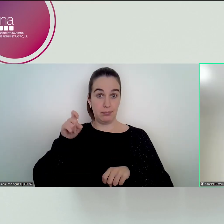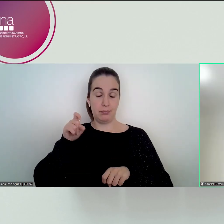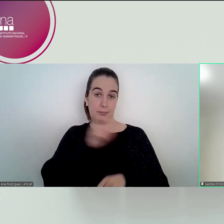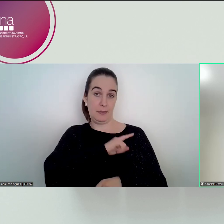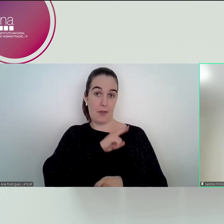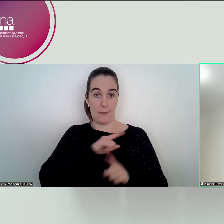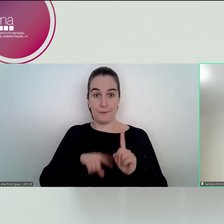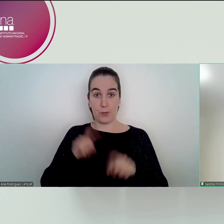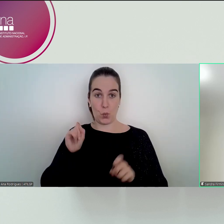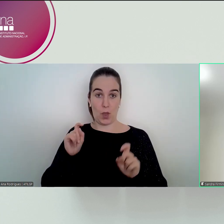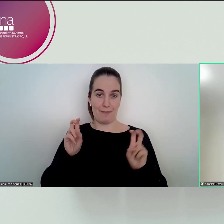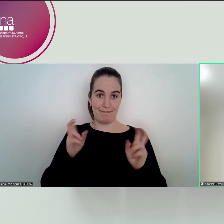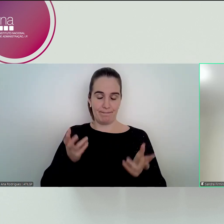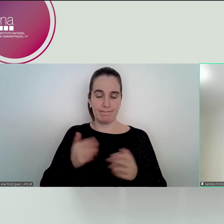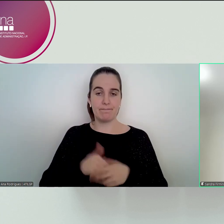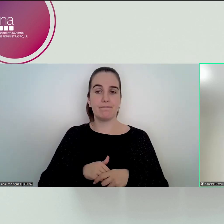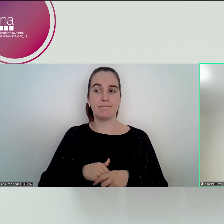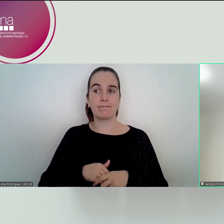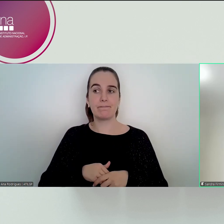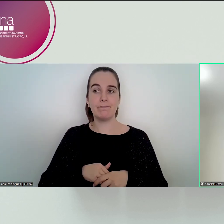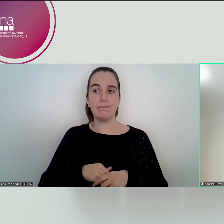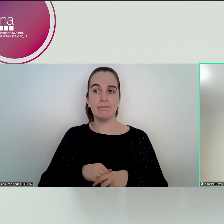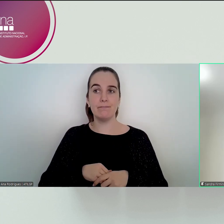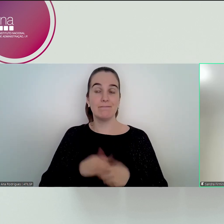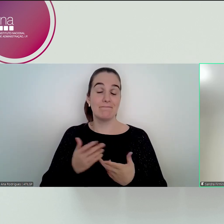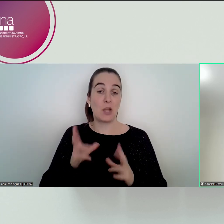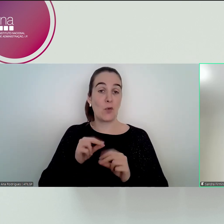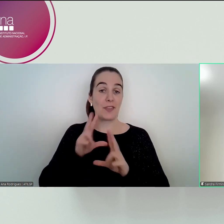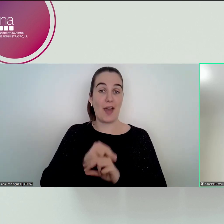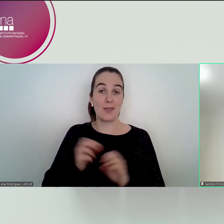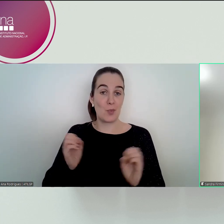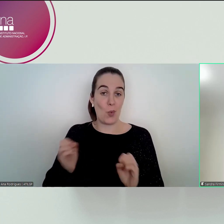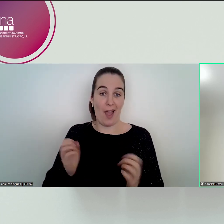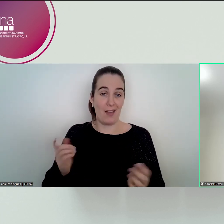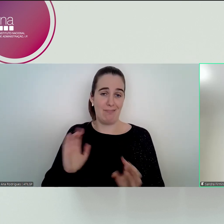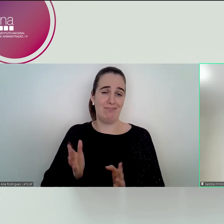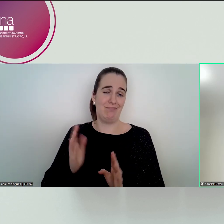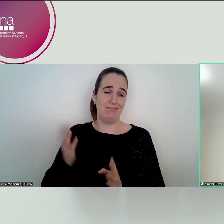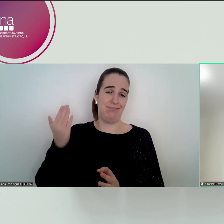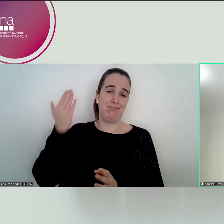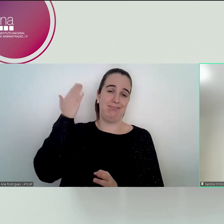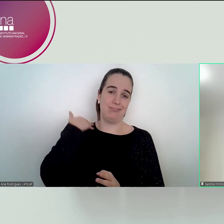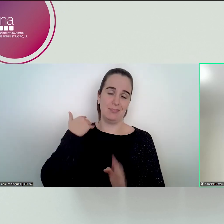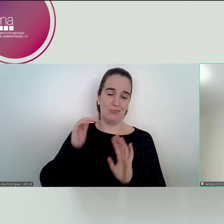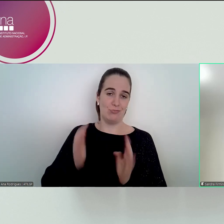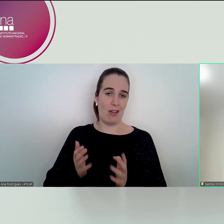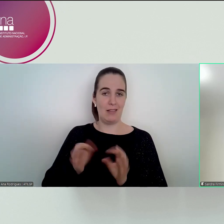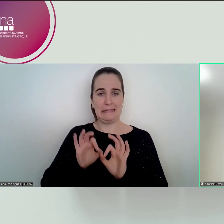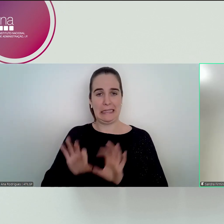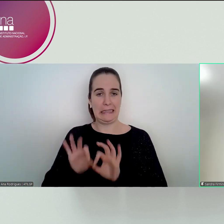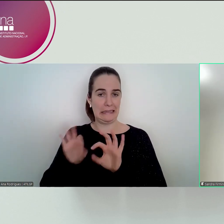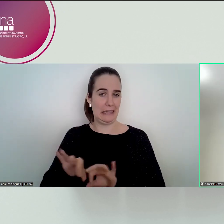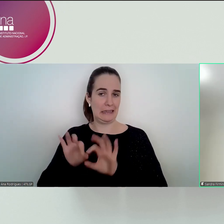privado não é algo que constitui uma novidade na administração pública. As tendências